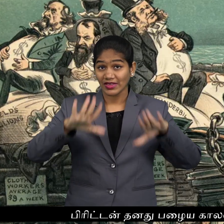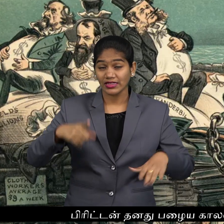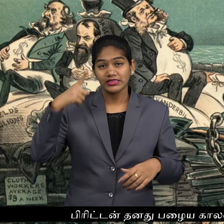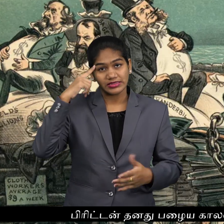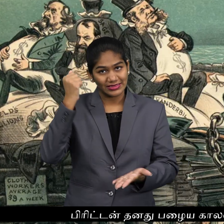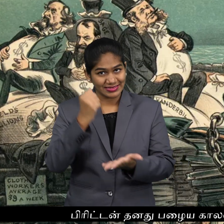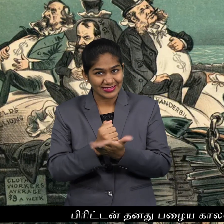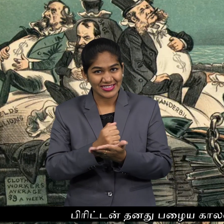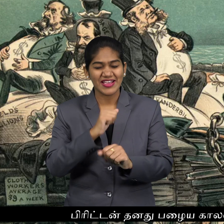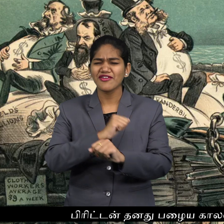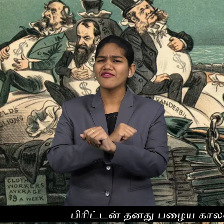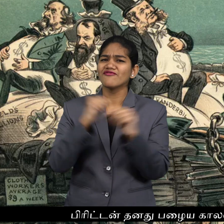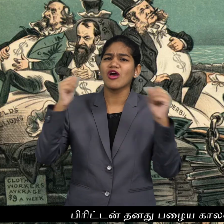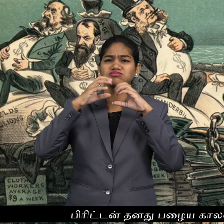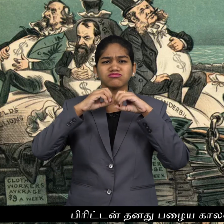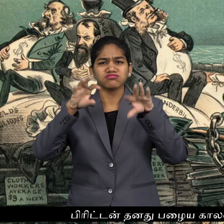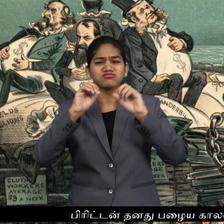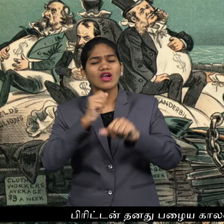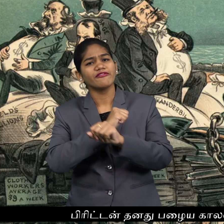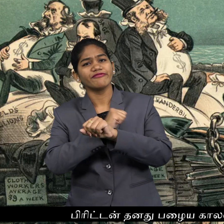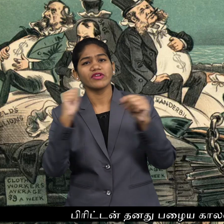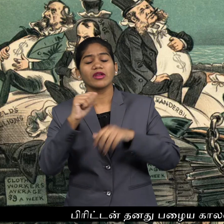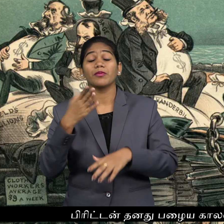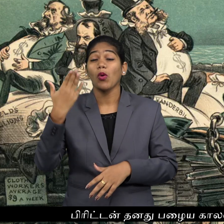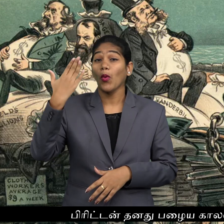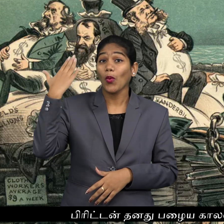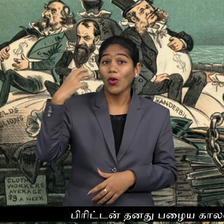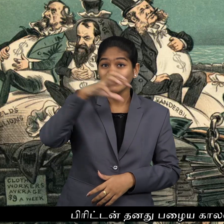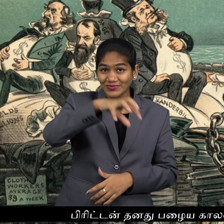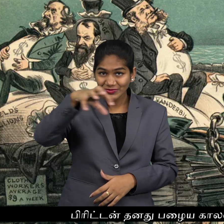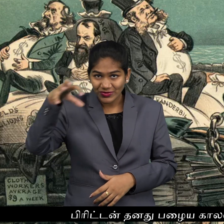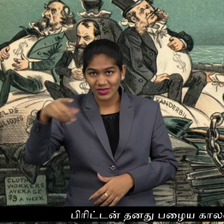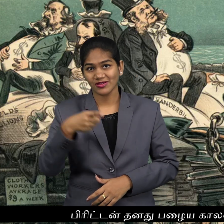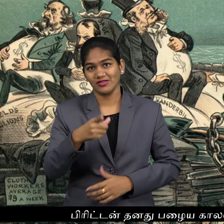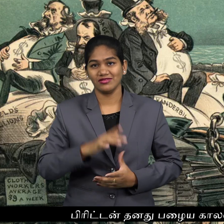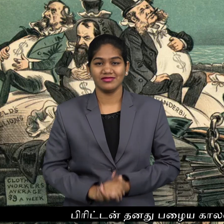பிரிட்டன் தனது பழைய காலனிகளுக்கு சுதந்திரம் வழங்கியது.